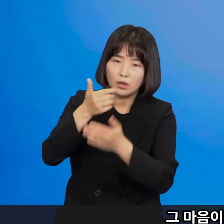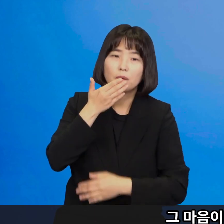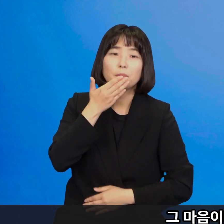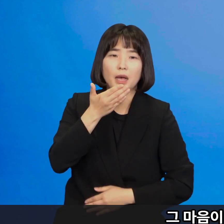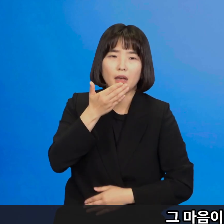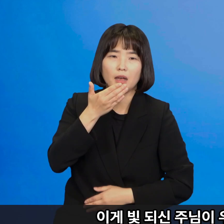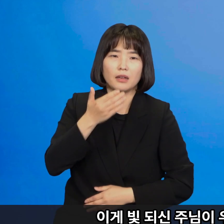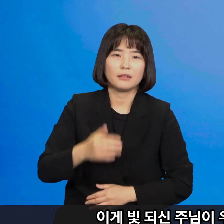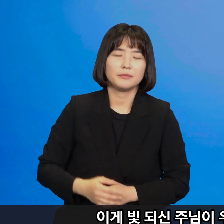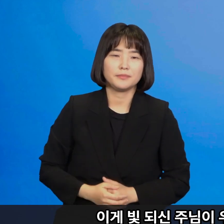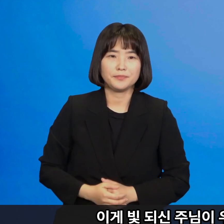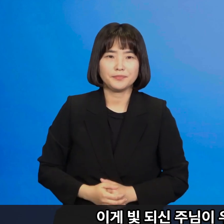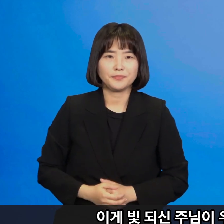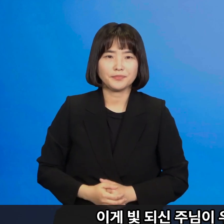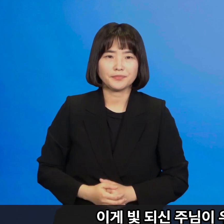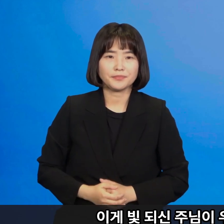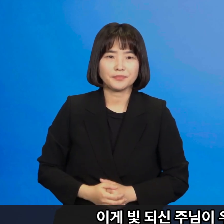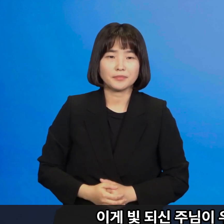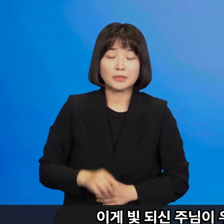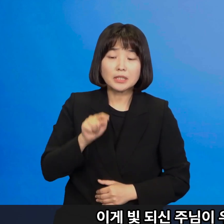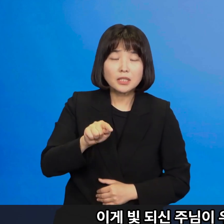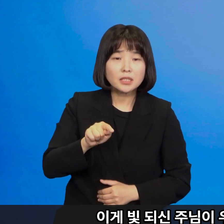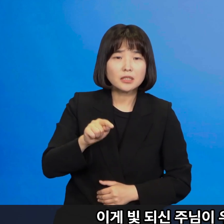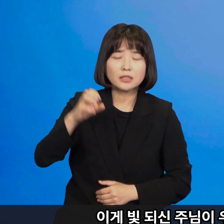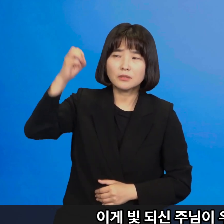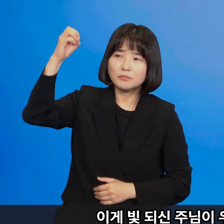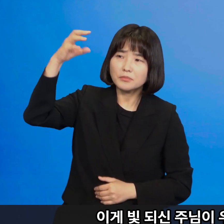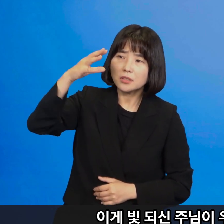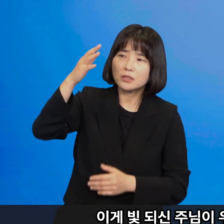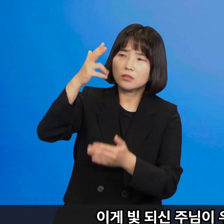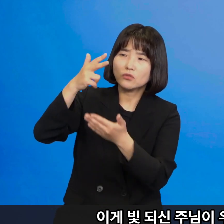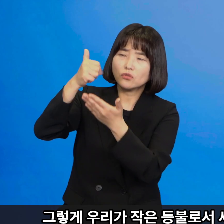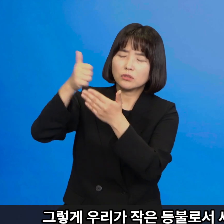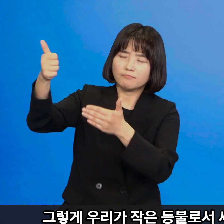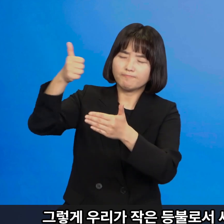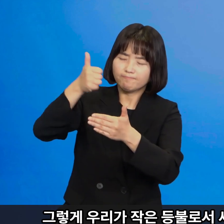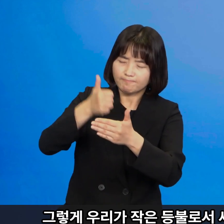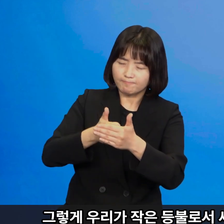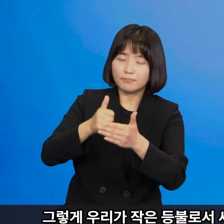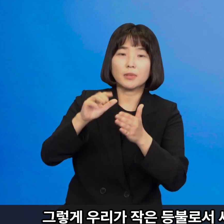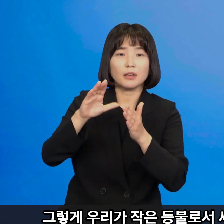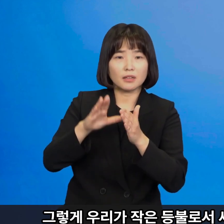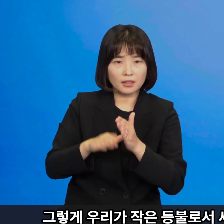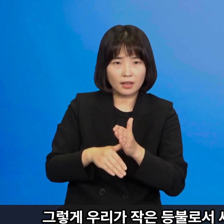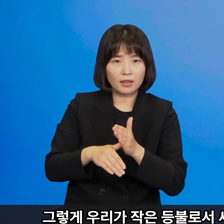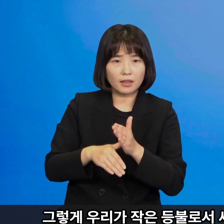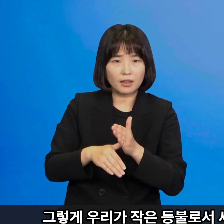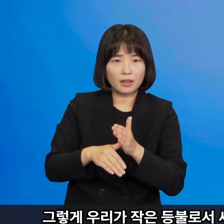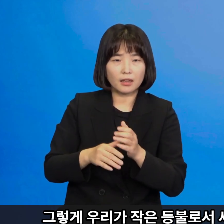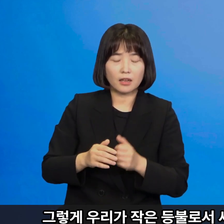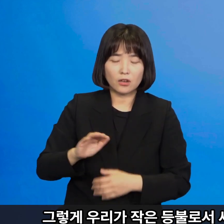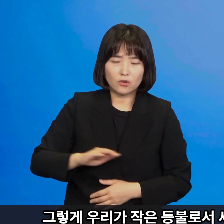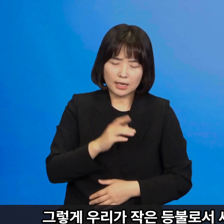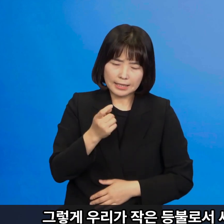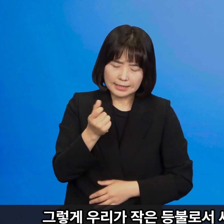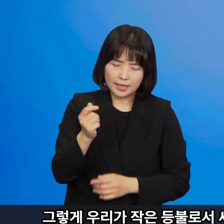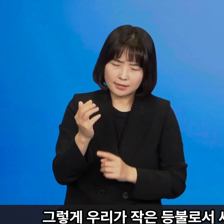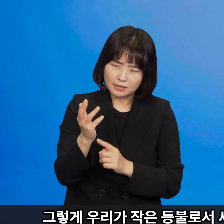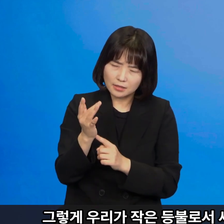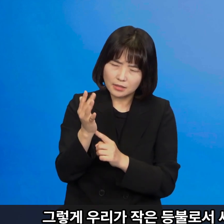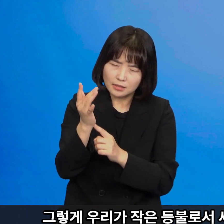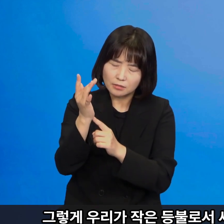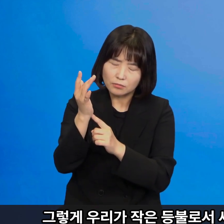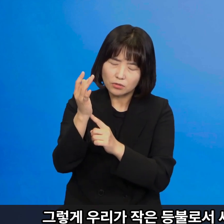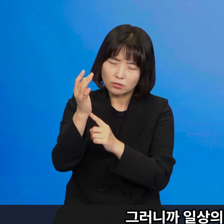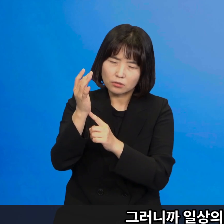마음이 되는 거예요. 이게 빛 대신 주님이 우리 안에 온전히 거할 때에 그렇게 우리가 작은 등불로서 세상의 빛을